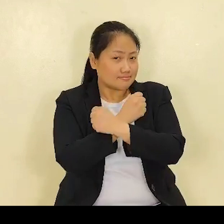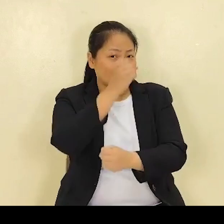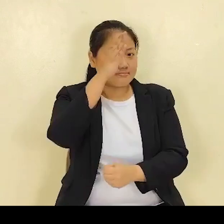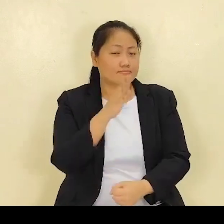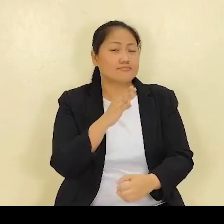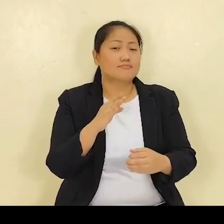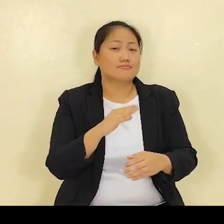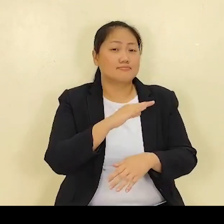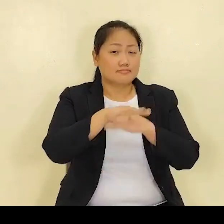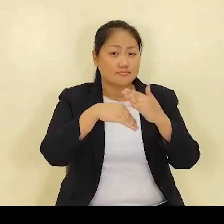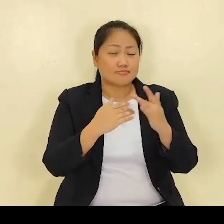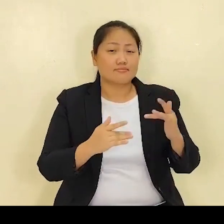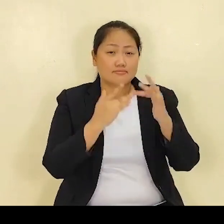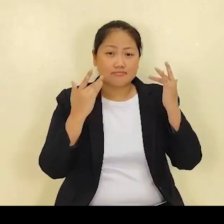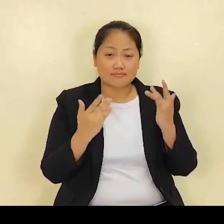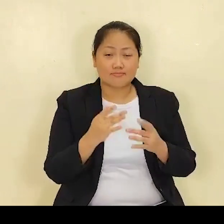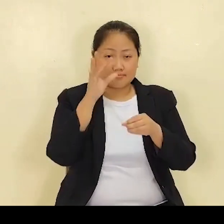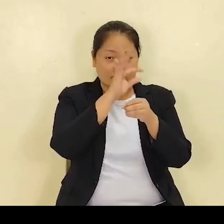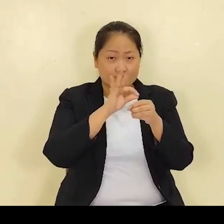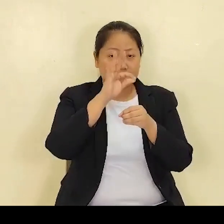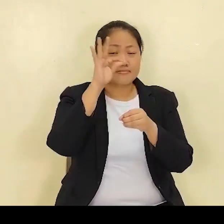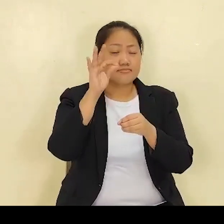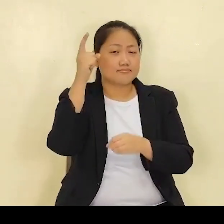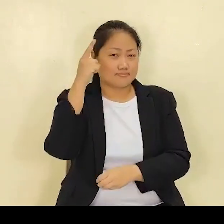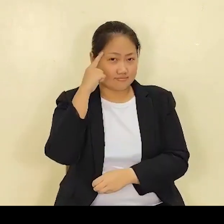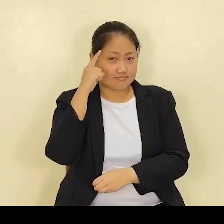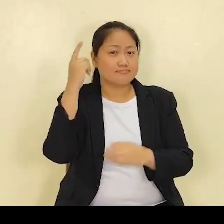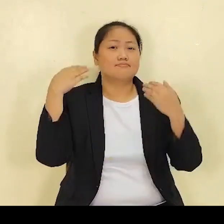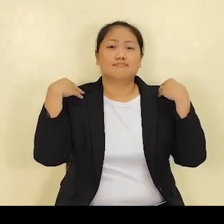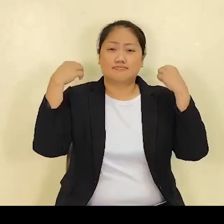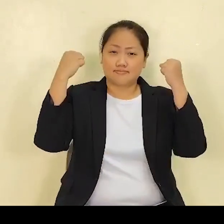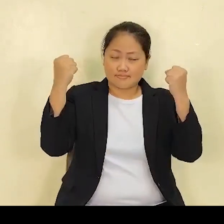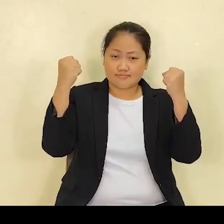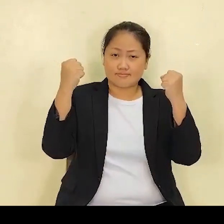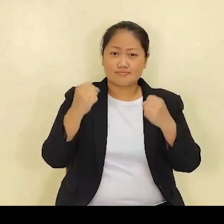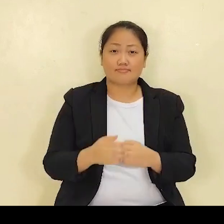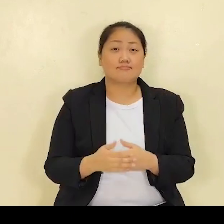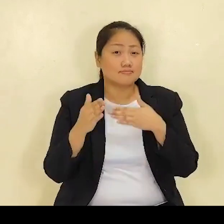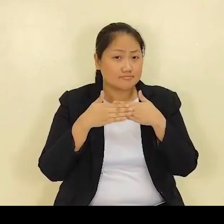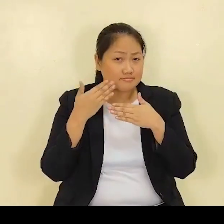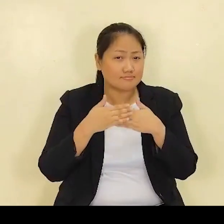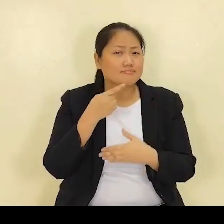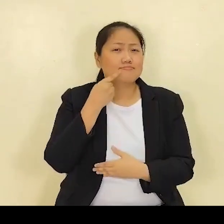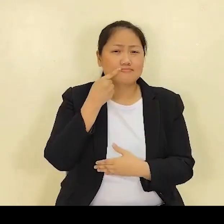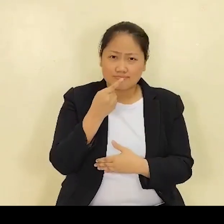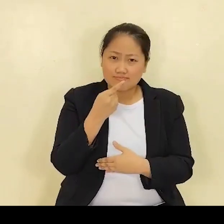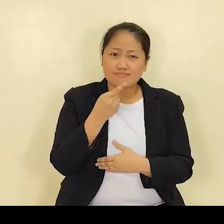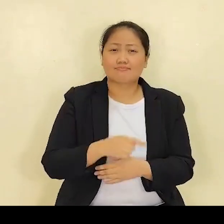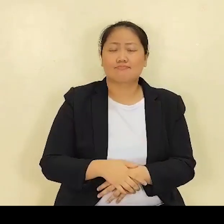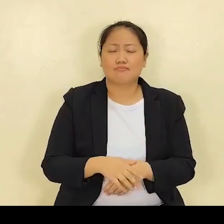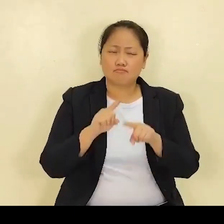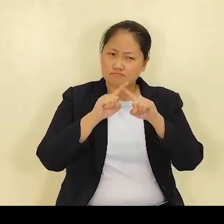Ibigin mo ang Diyos ng buong puso, buong kaluluwa, buong pag-iisip at buong lakas. Madaling